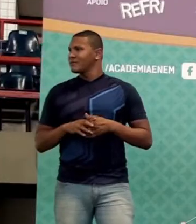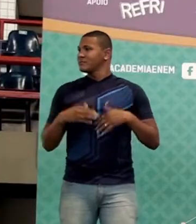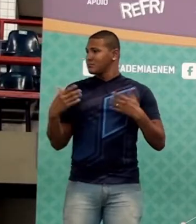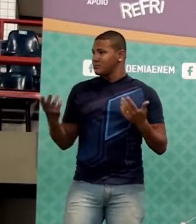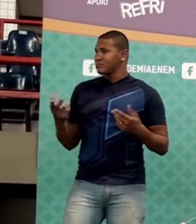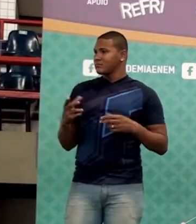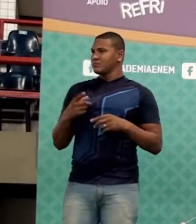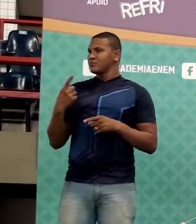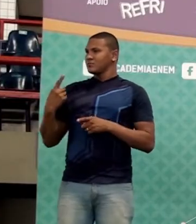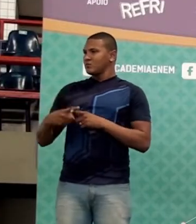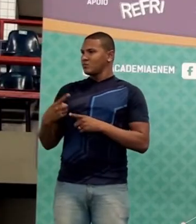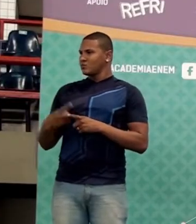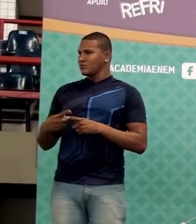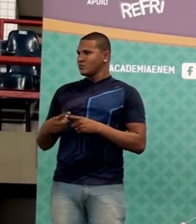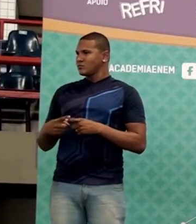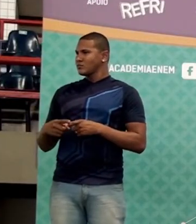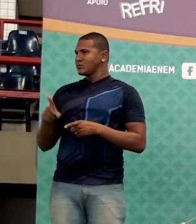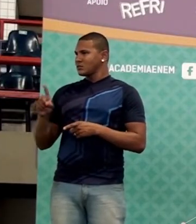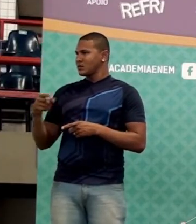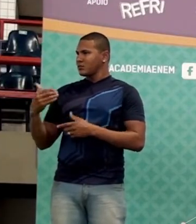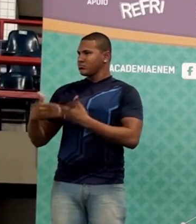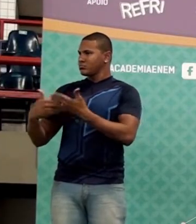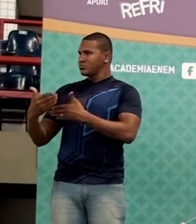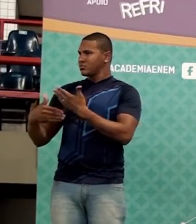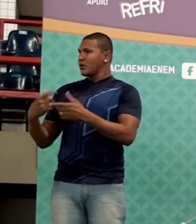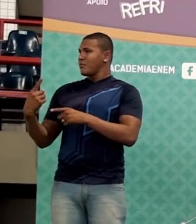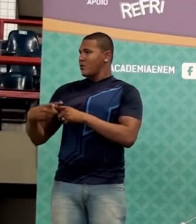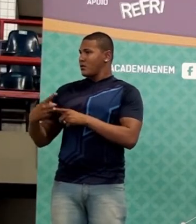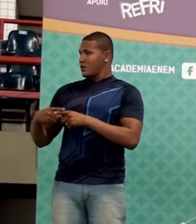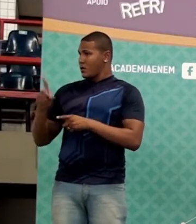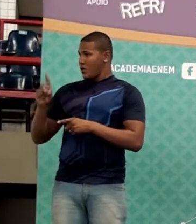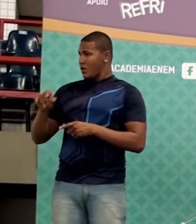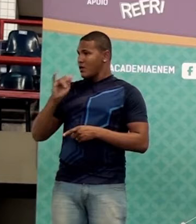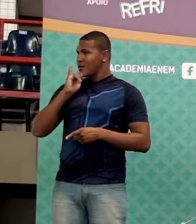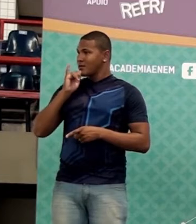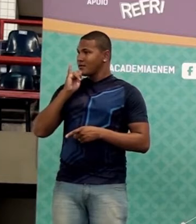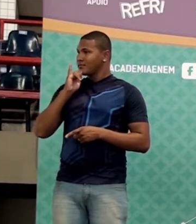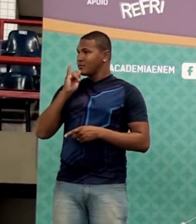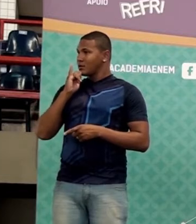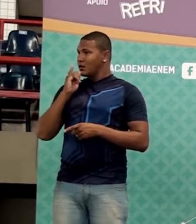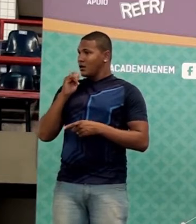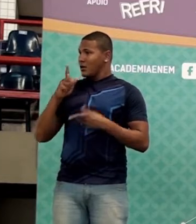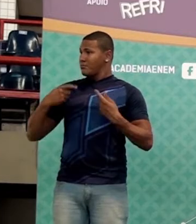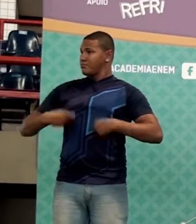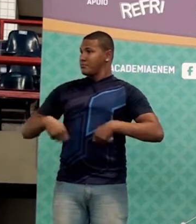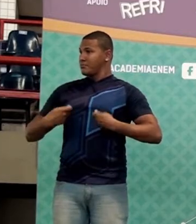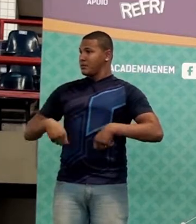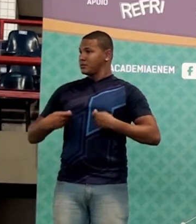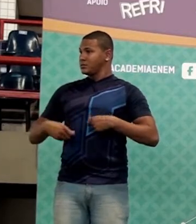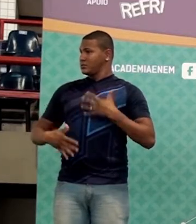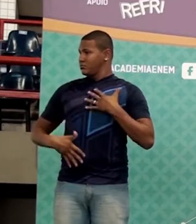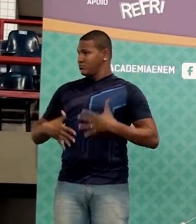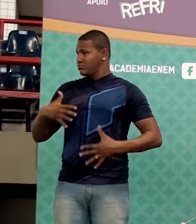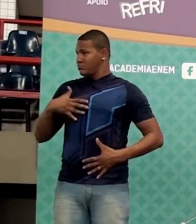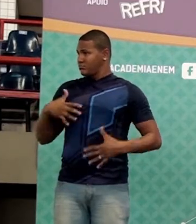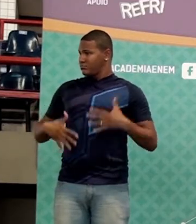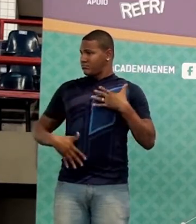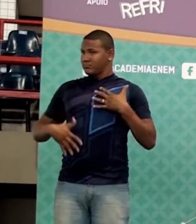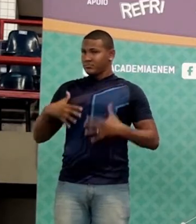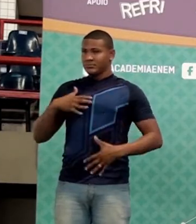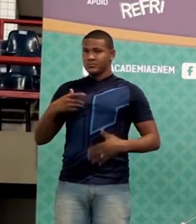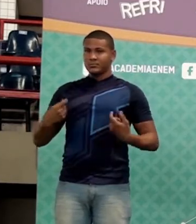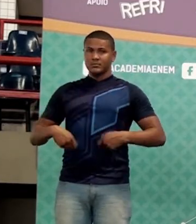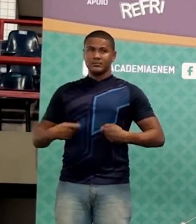quê? Por conta dessas necessidades sinestésicas, que são as nossas